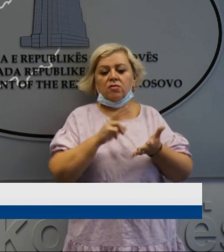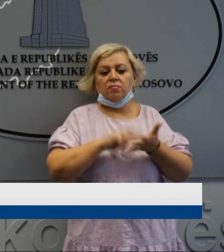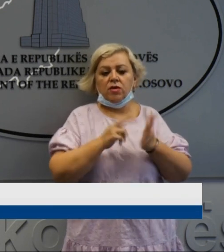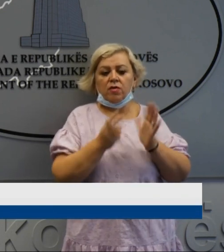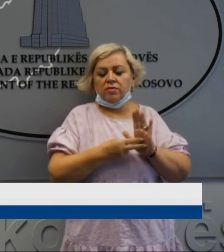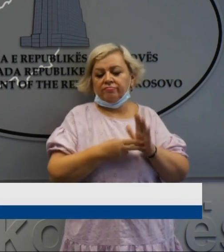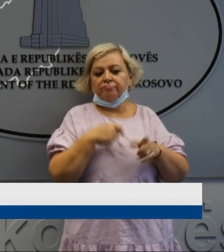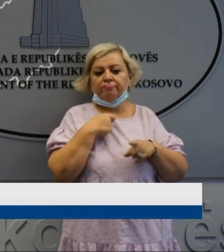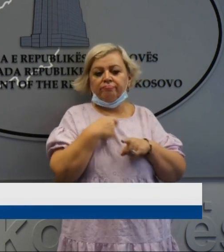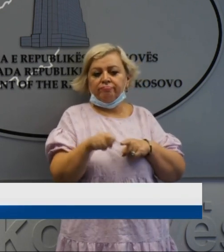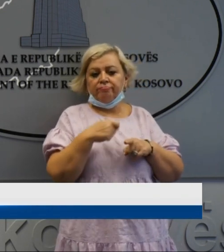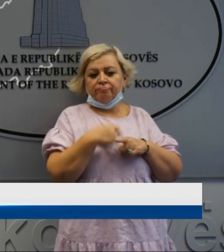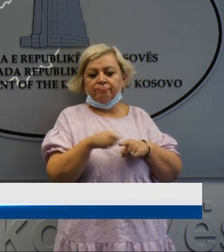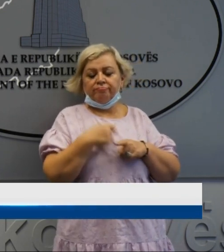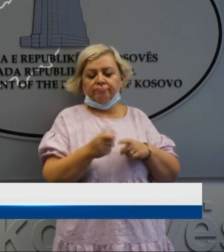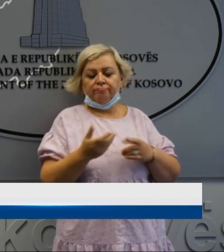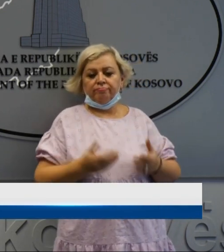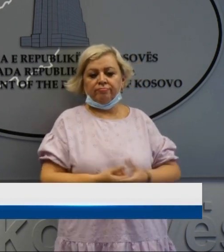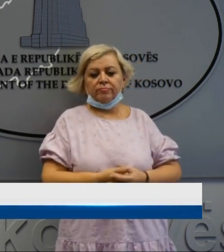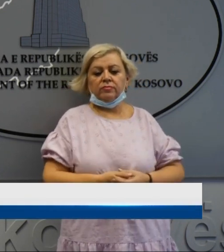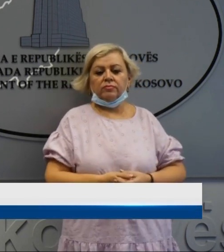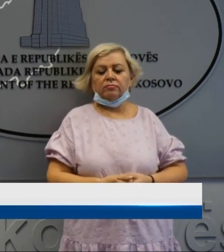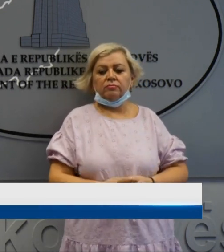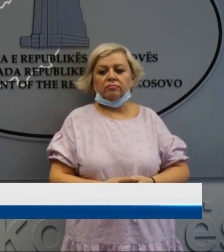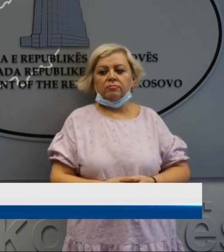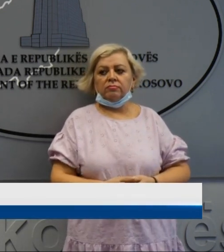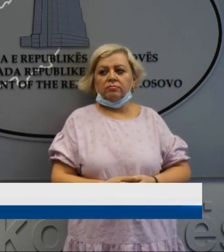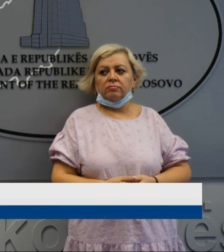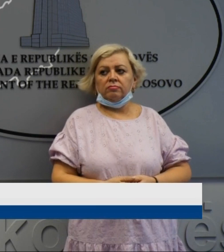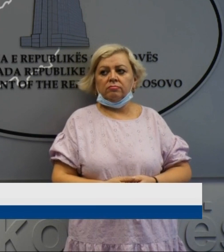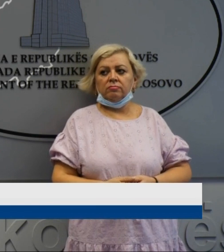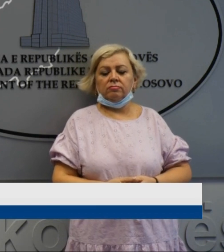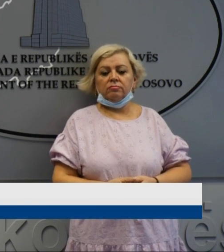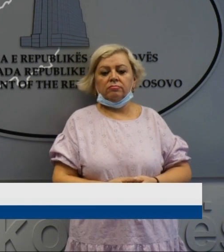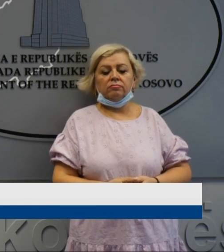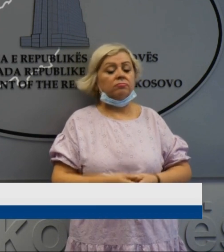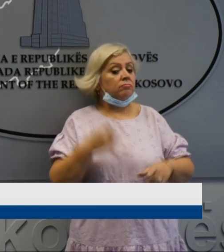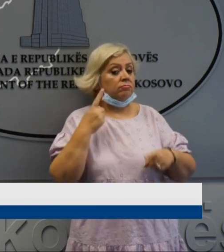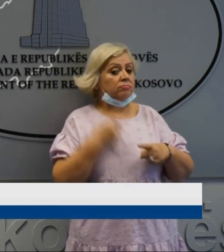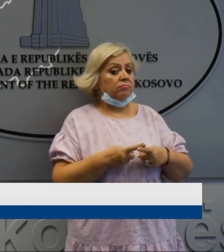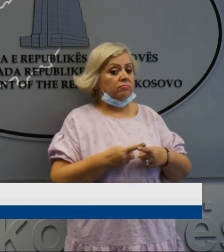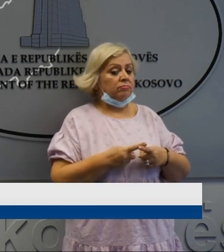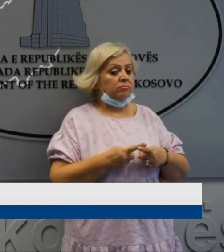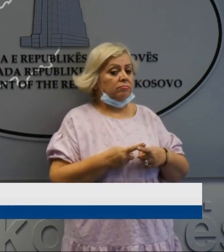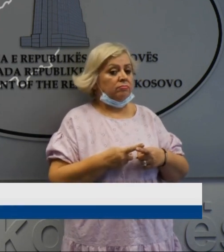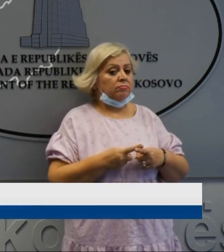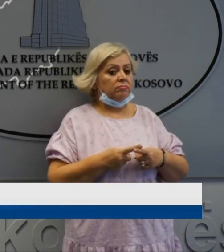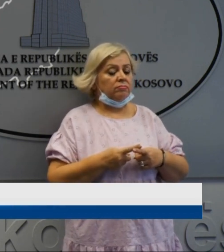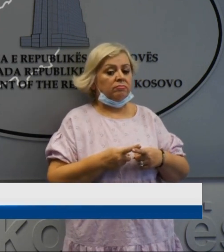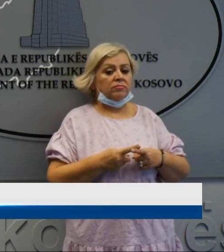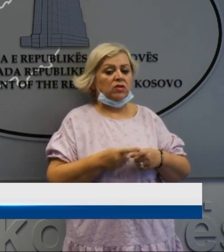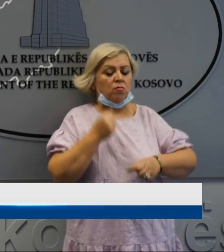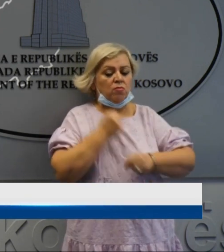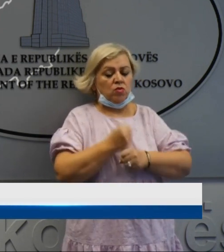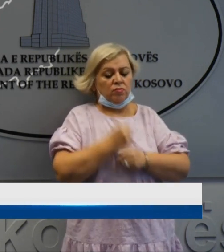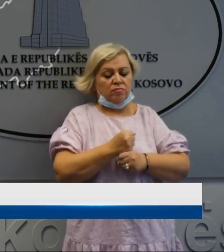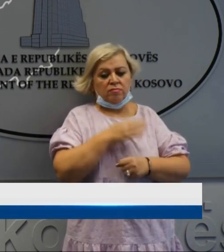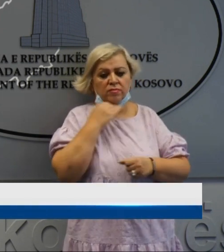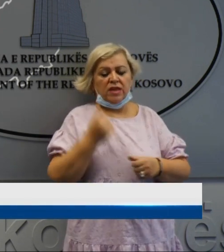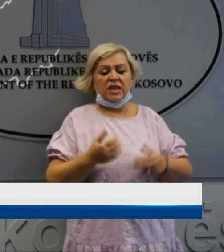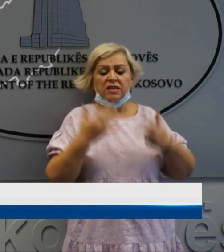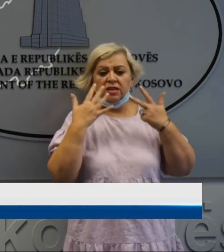probleme të mos ndodhin edhe të mos përsëriten. Natyrisht, ka qenë i volumi madh,